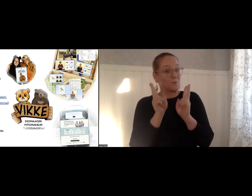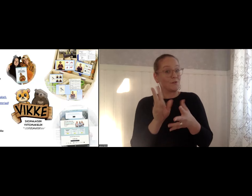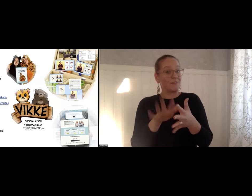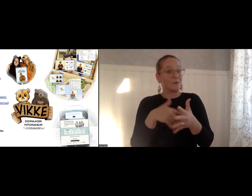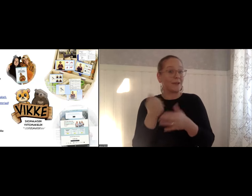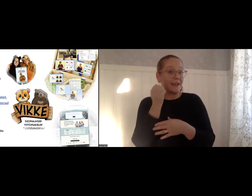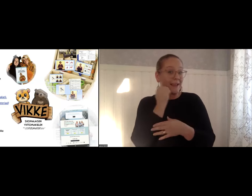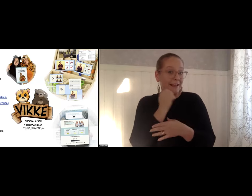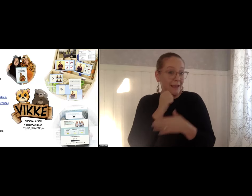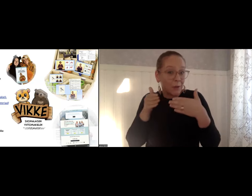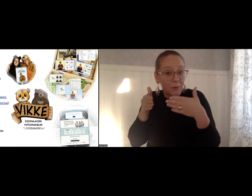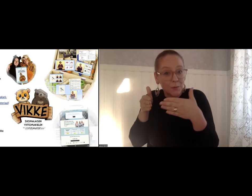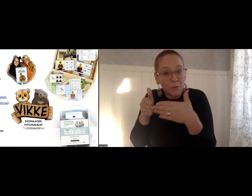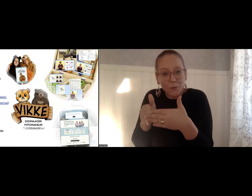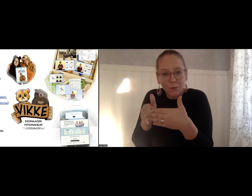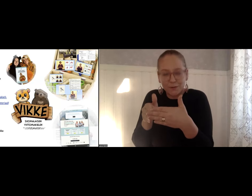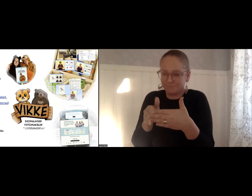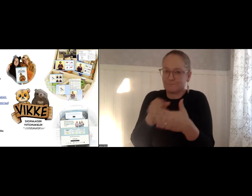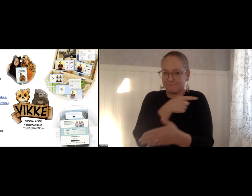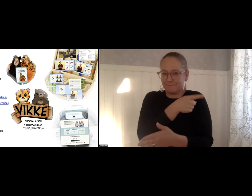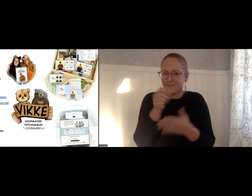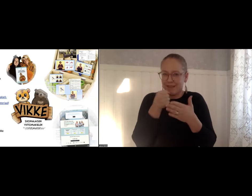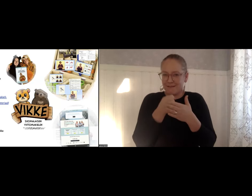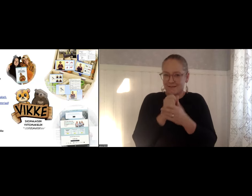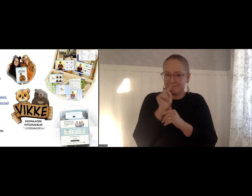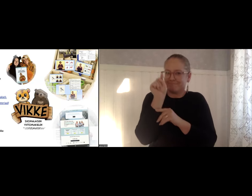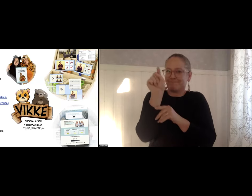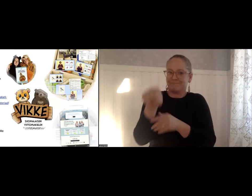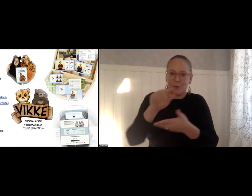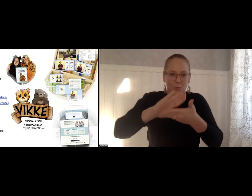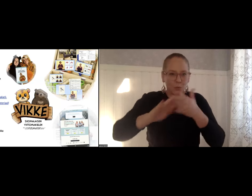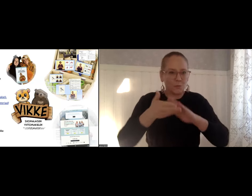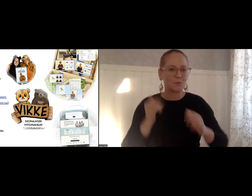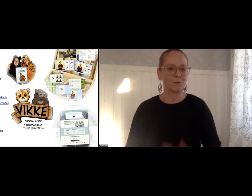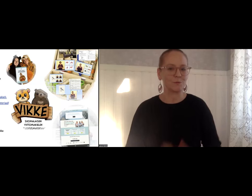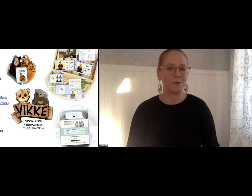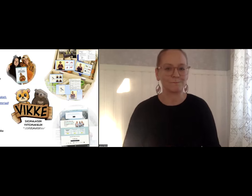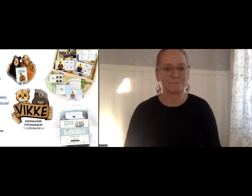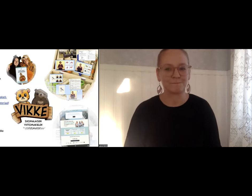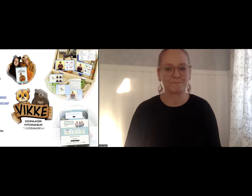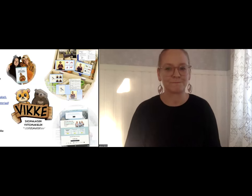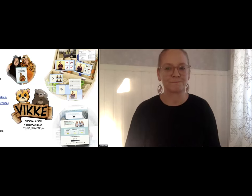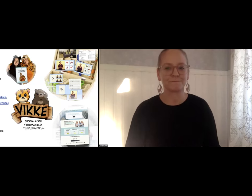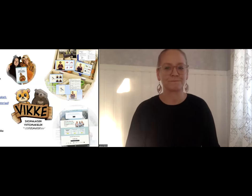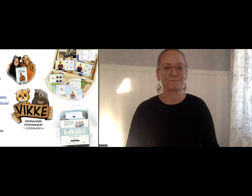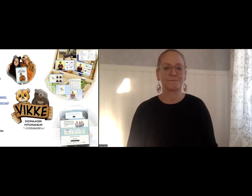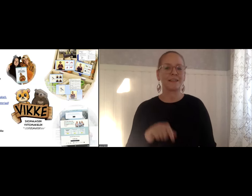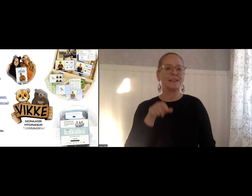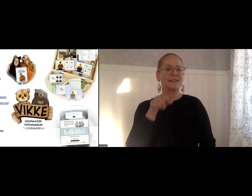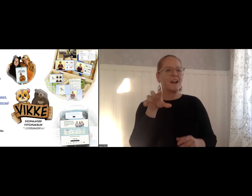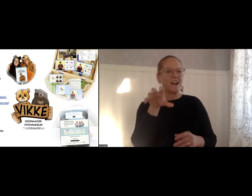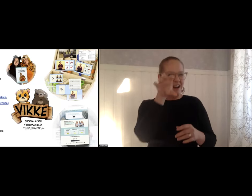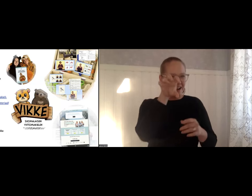viittomakielisiä satuja ja runoja ja leikkinurkkaus. Eli kannattaa käydä tutustumassa tänne